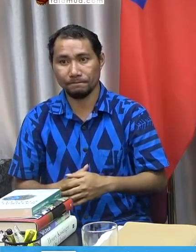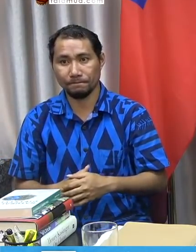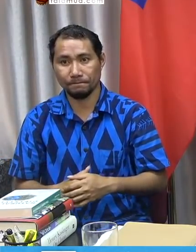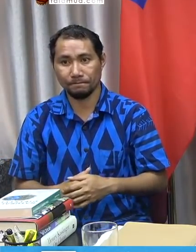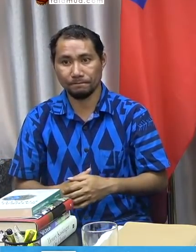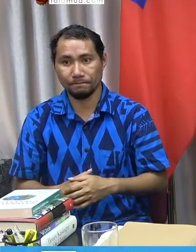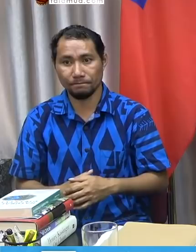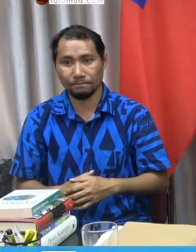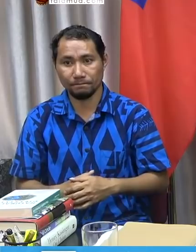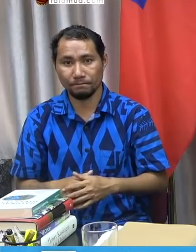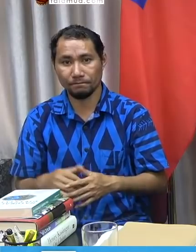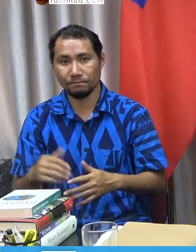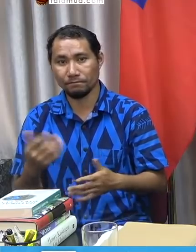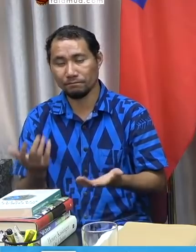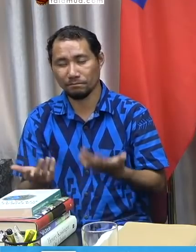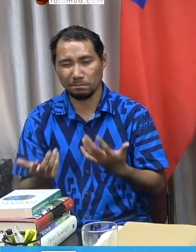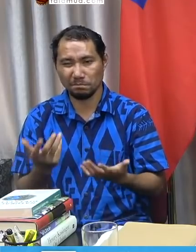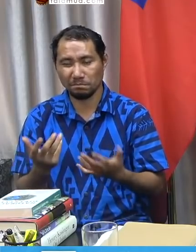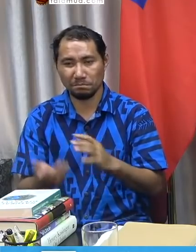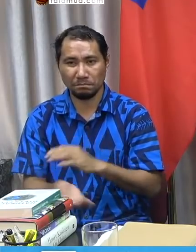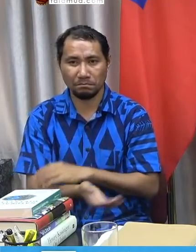Atono e tau whaamama awenga foi lina.